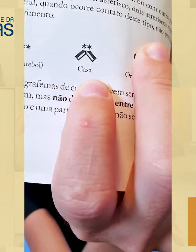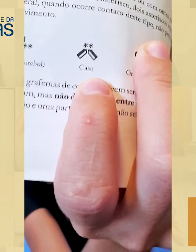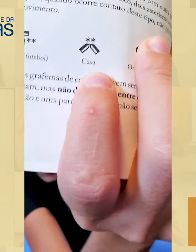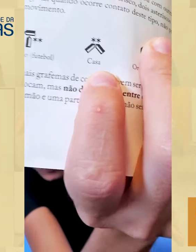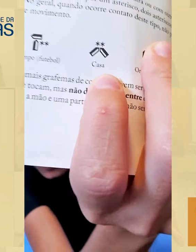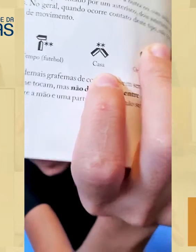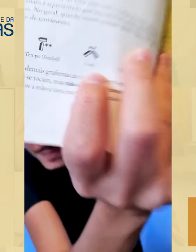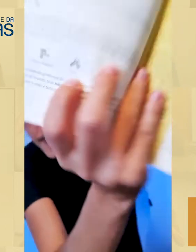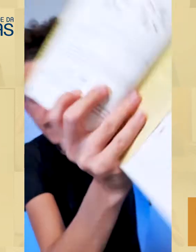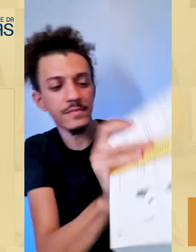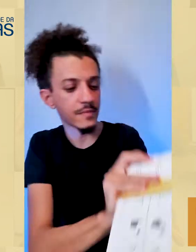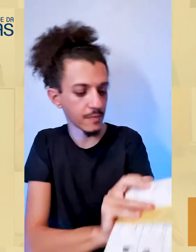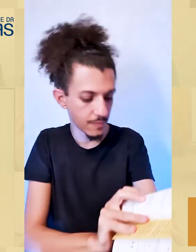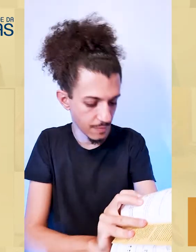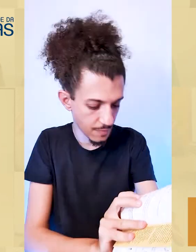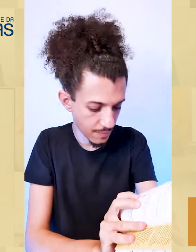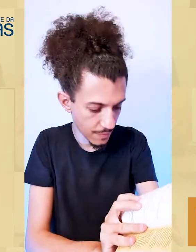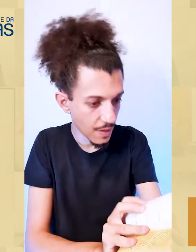Casa.